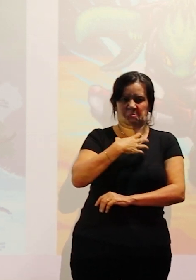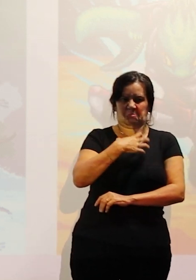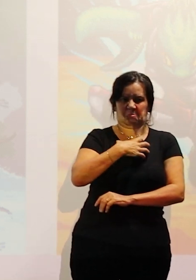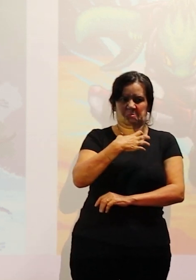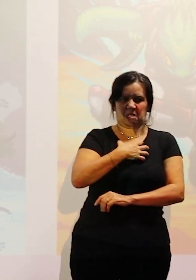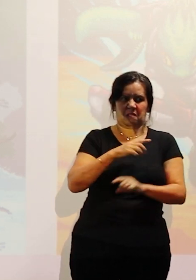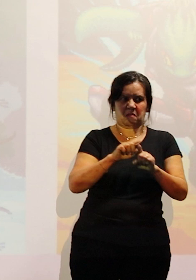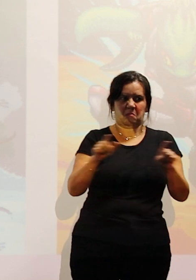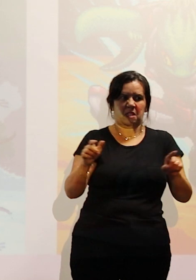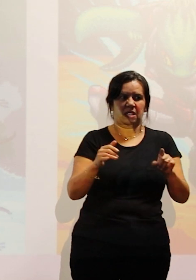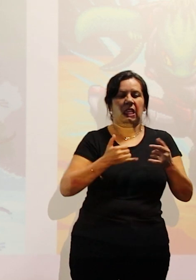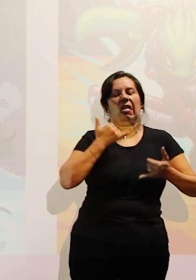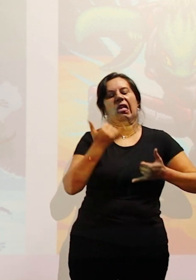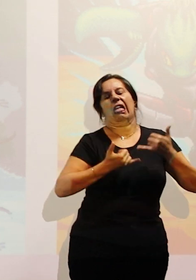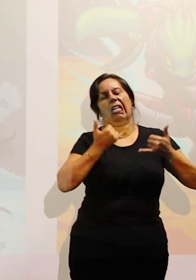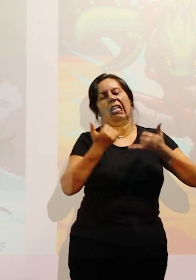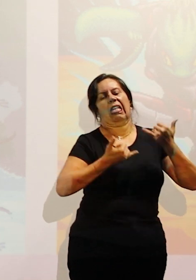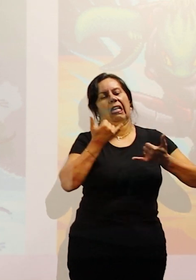confiante e debochado.